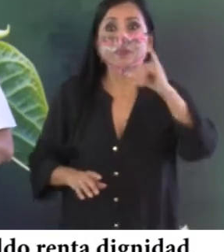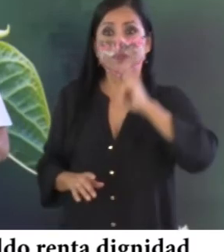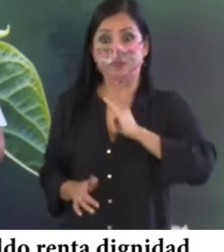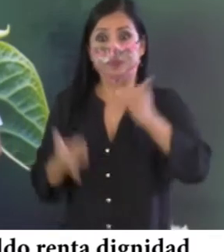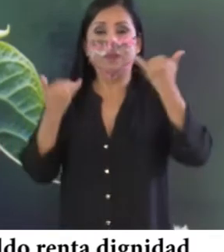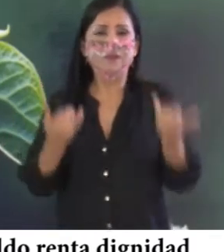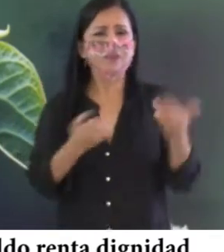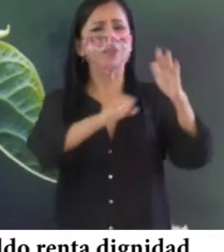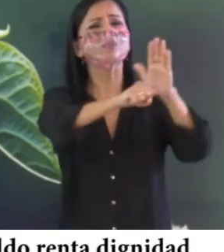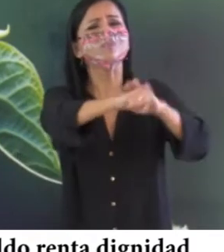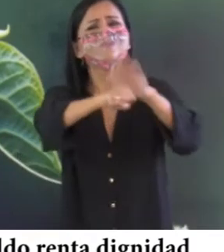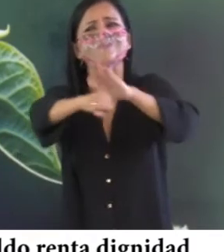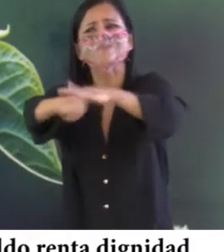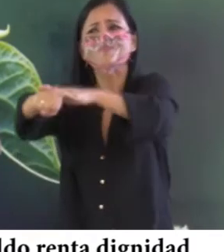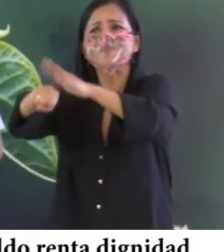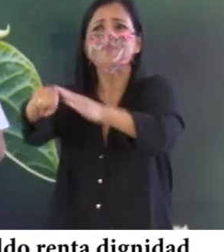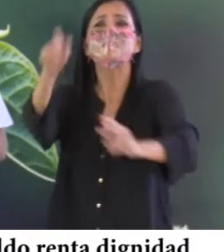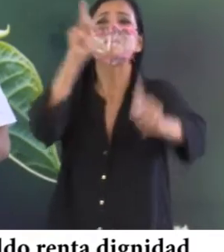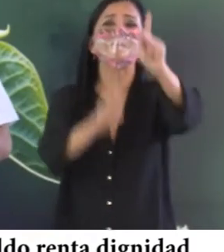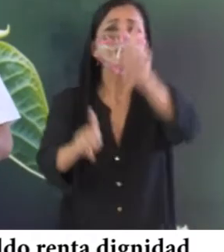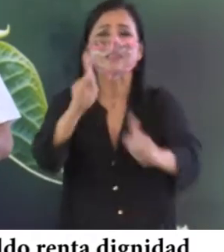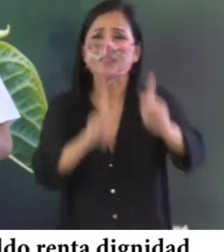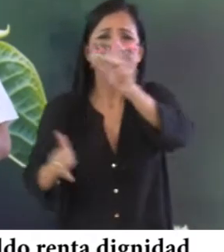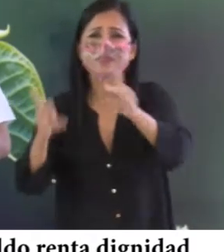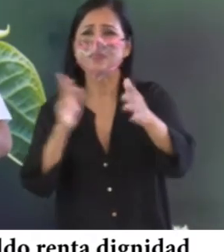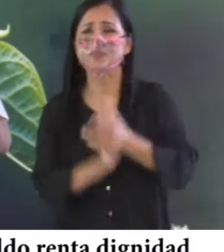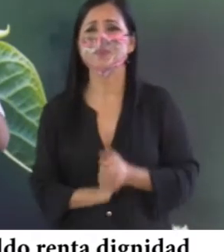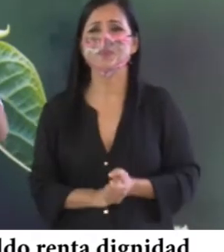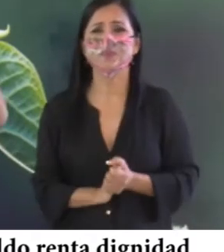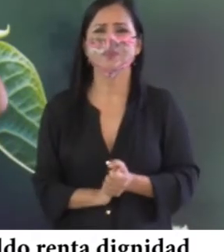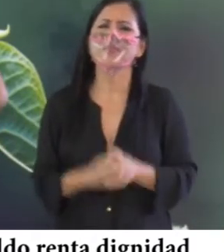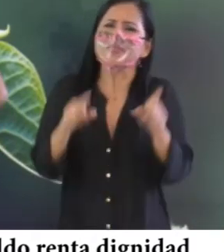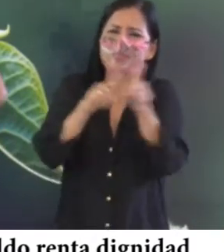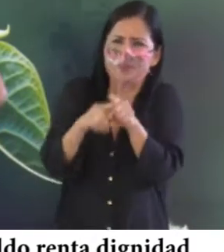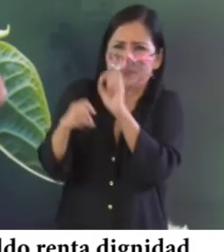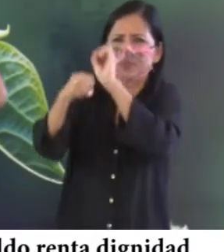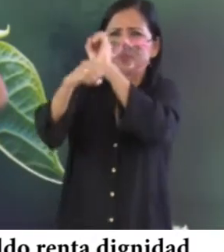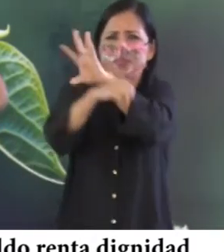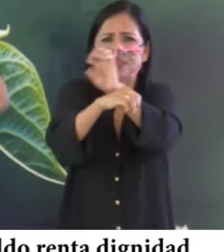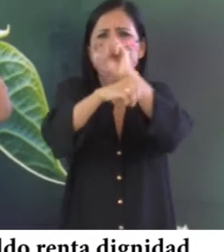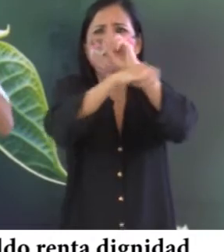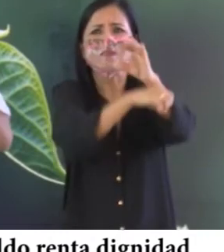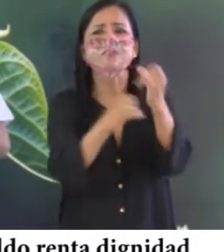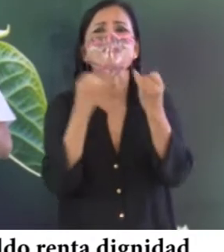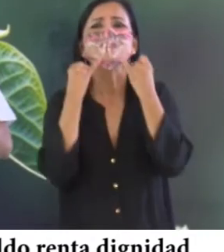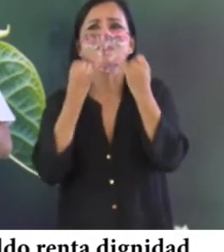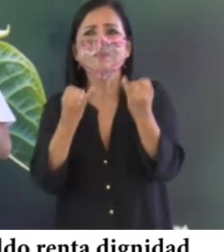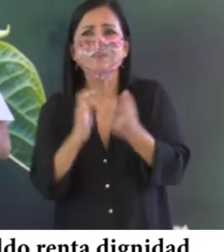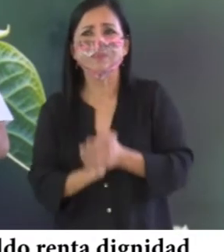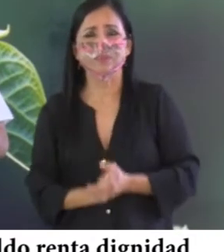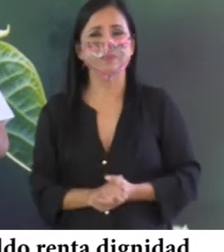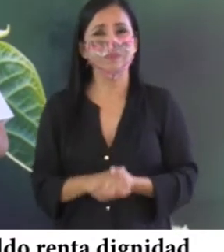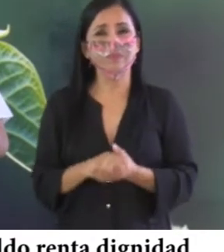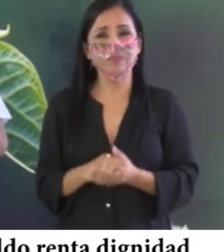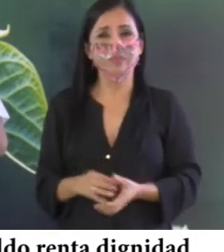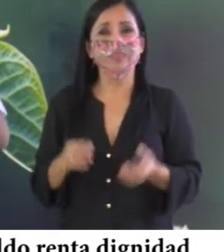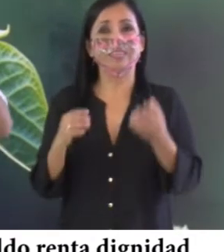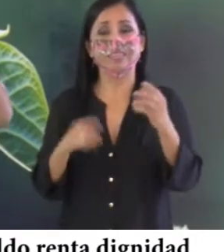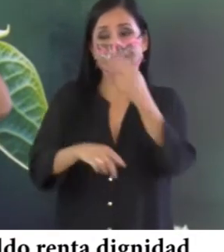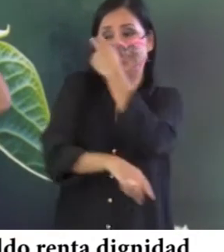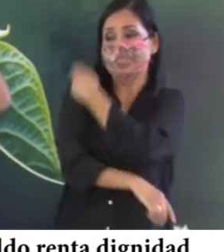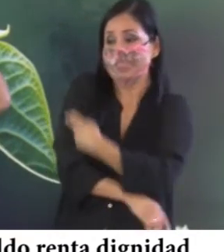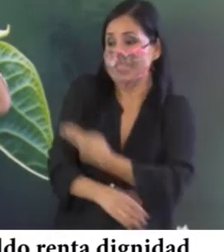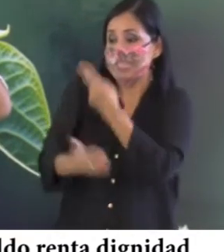quiero exhortar a la población e indicarles que de la cantidad de